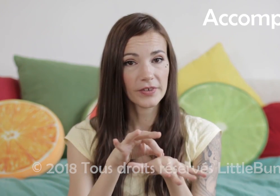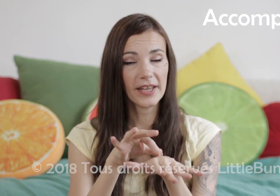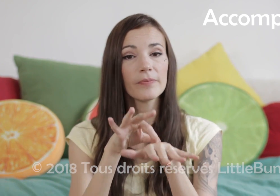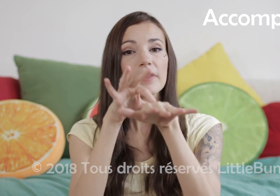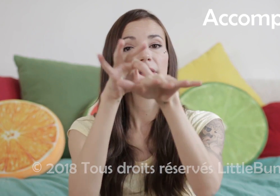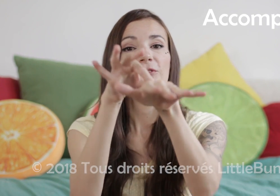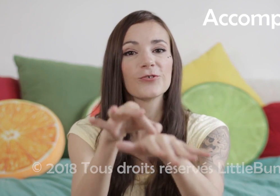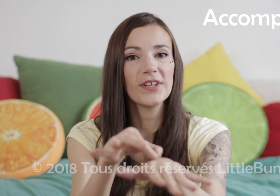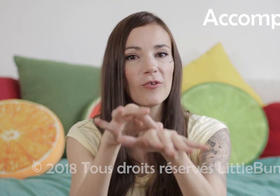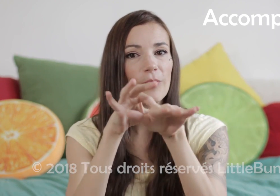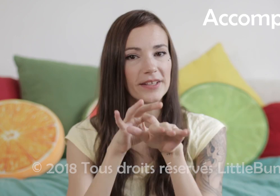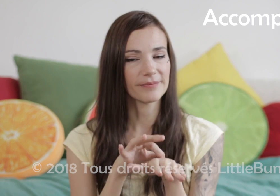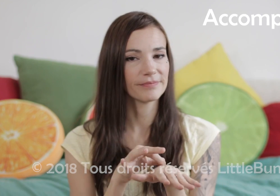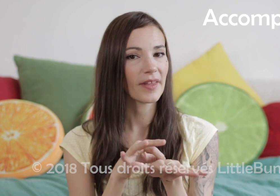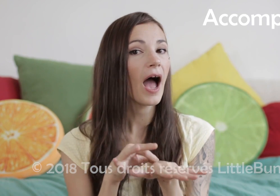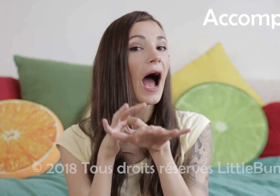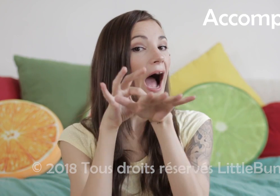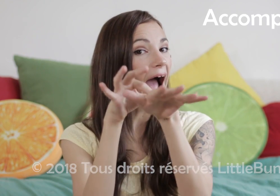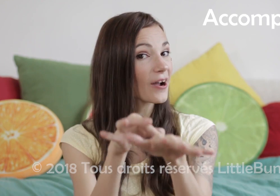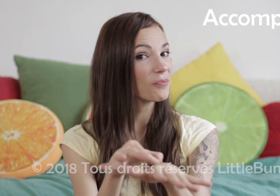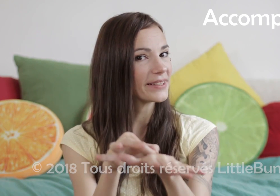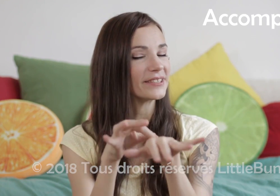voyez ? Je t'accompagne. Accompagner.